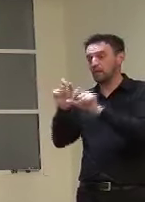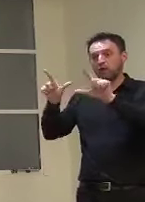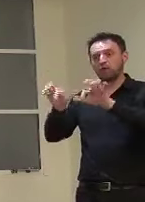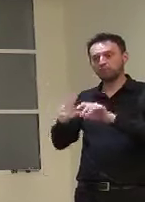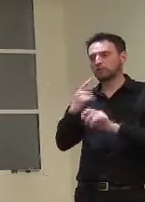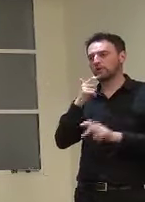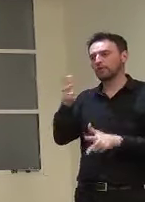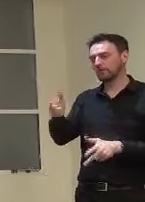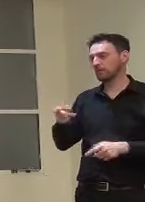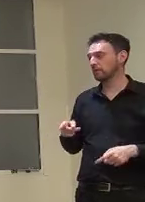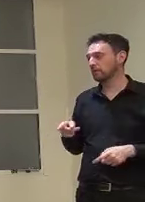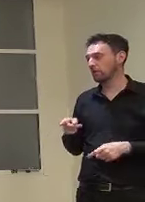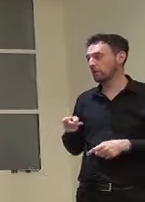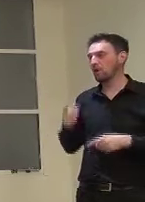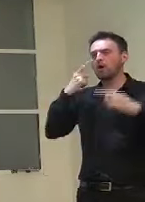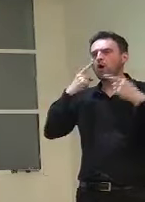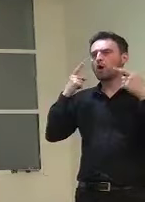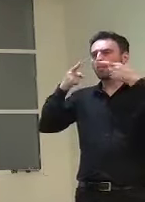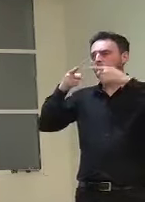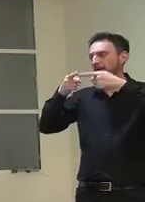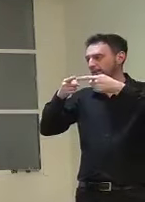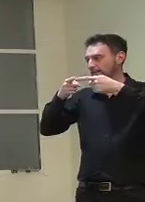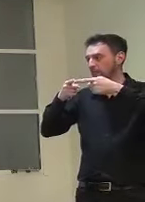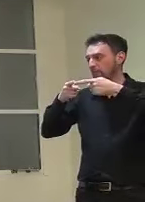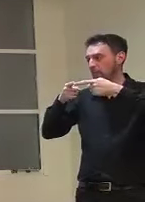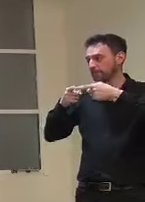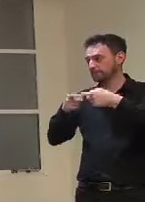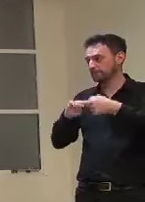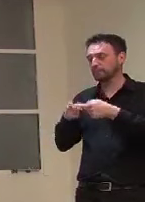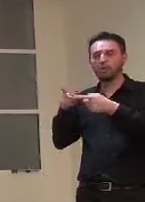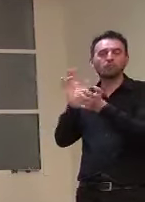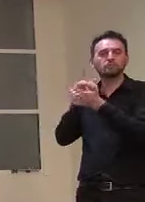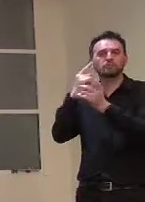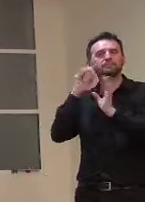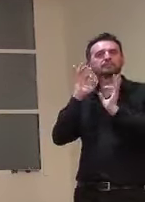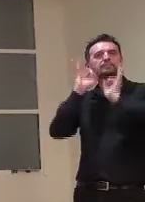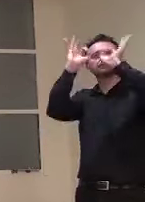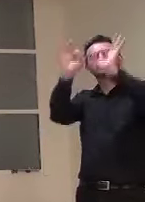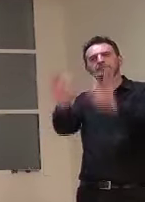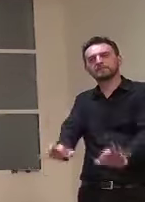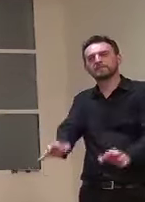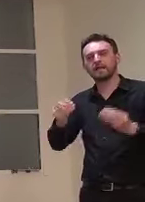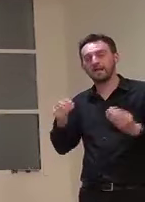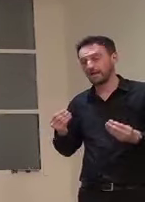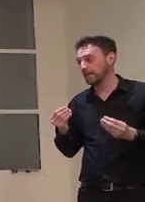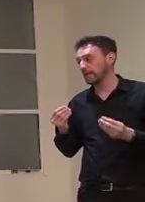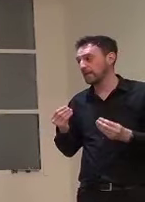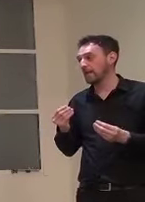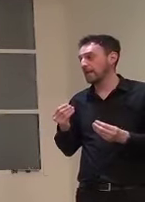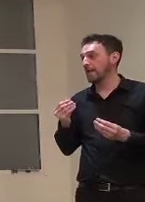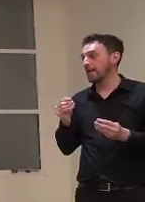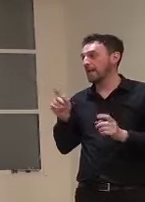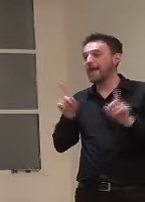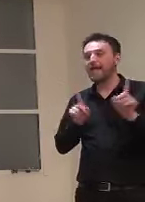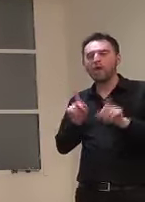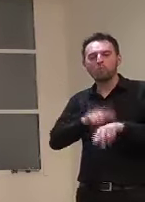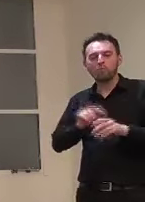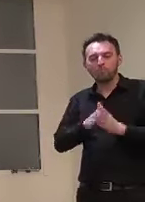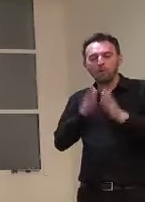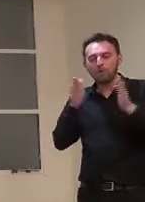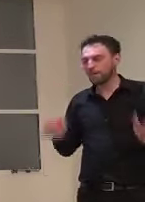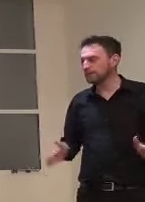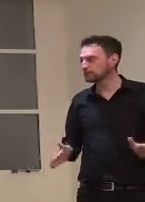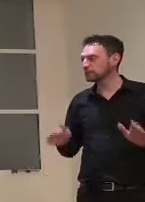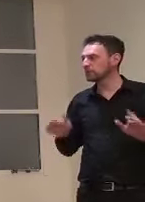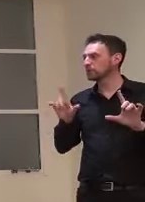el propósito de llegar un momento las computadoras